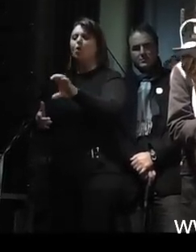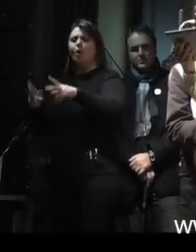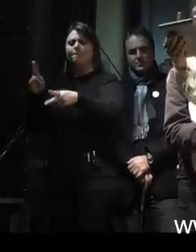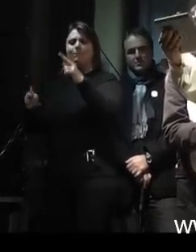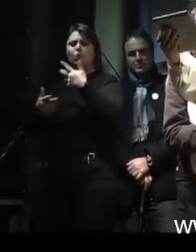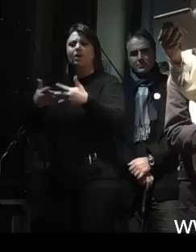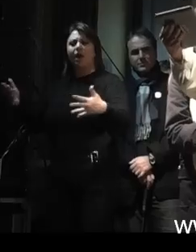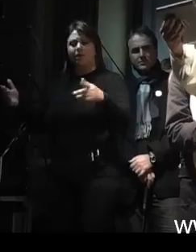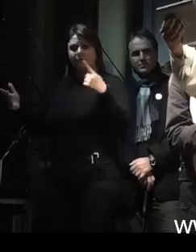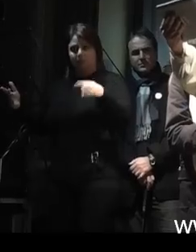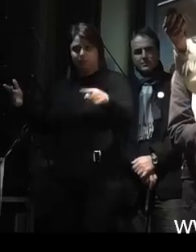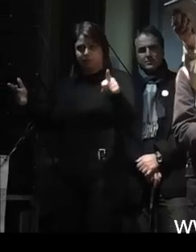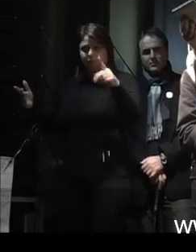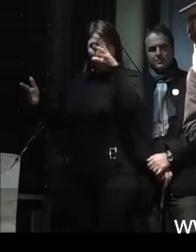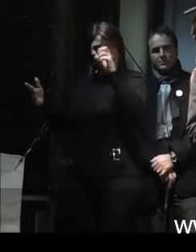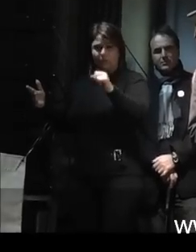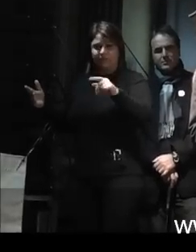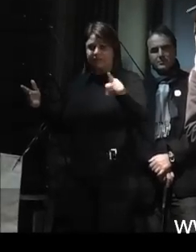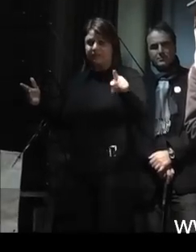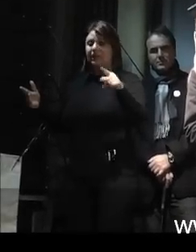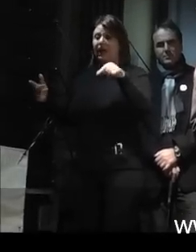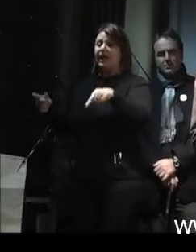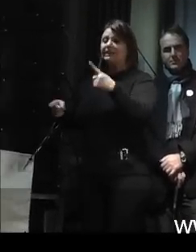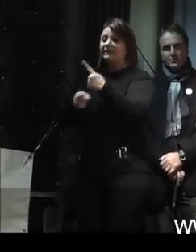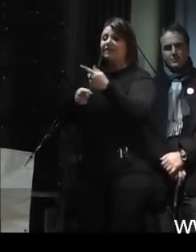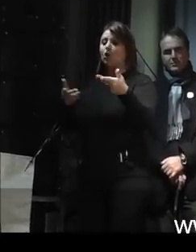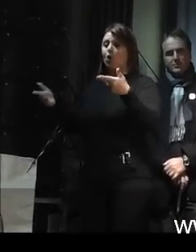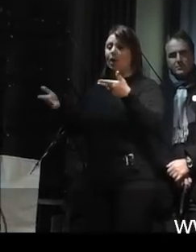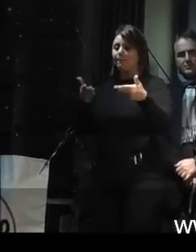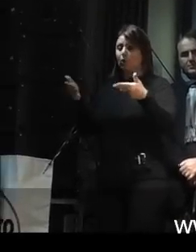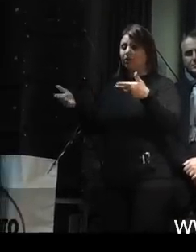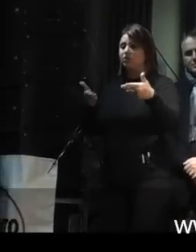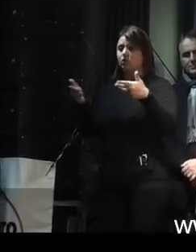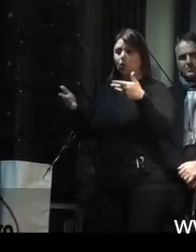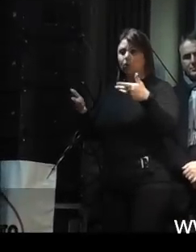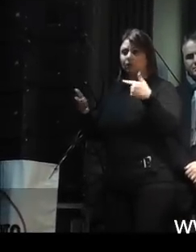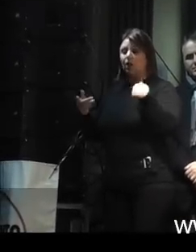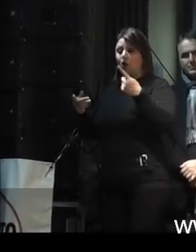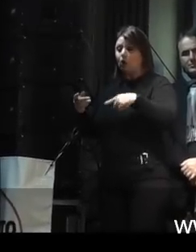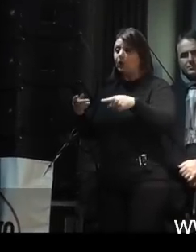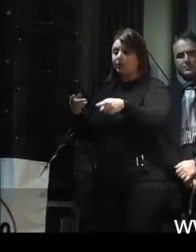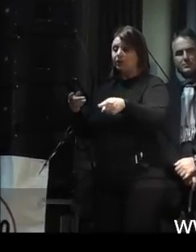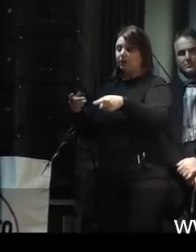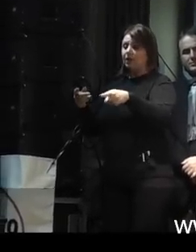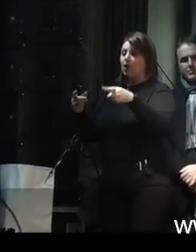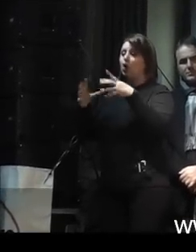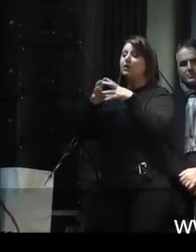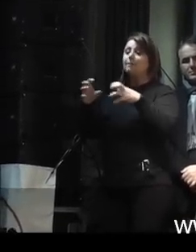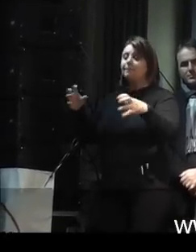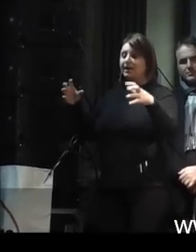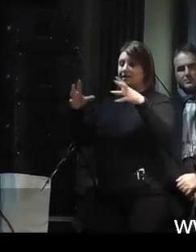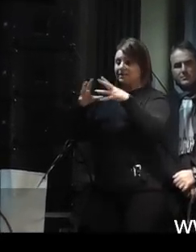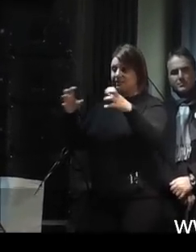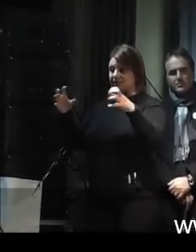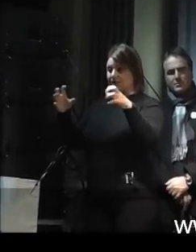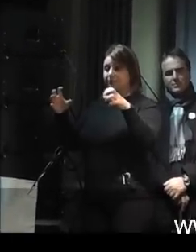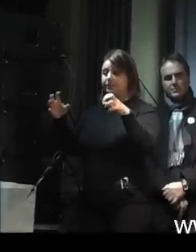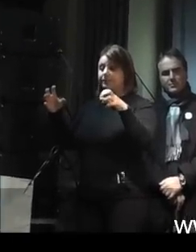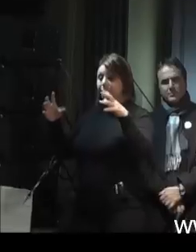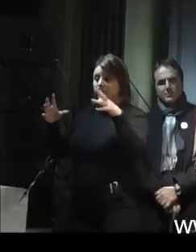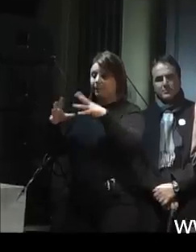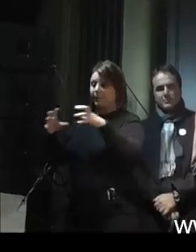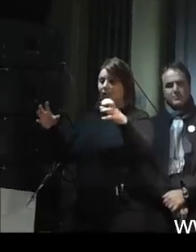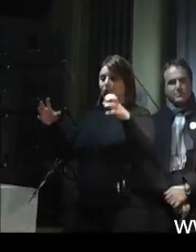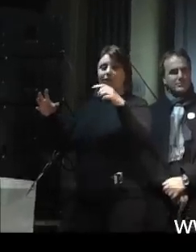Allora, bisogna mettere collaborazione tra università e imprese con stage ad hoc nel corso degli